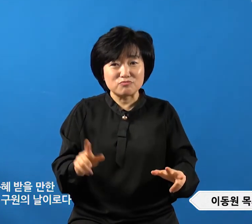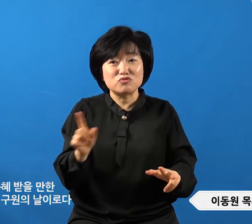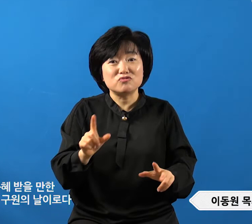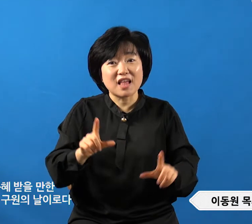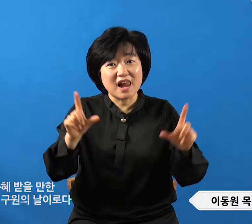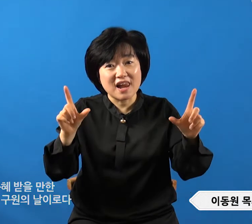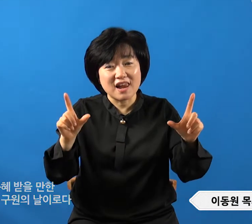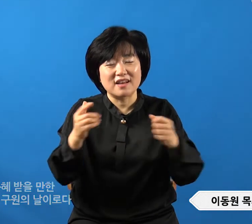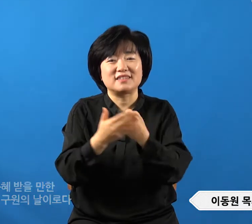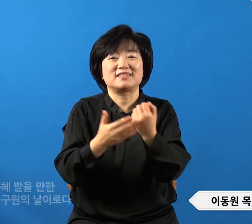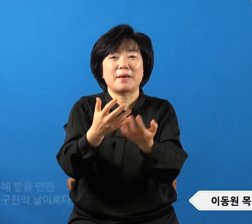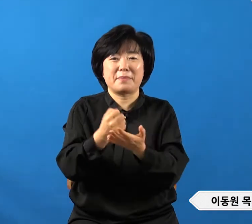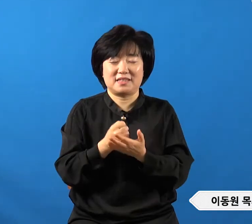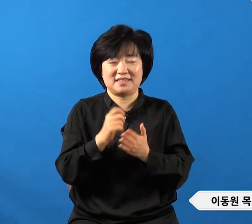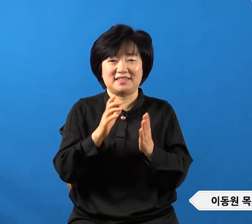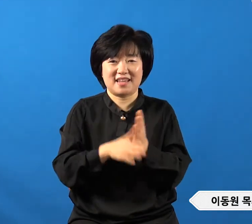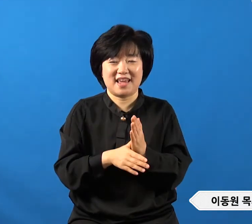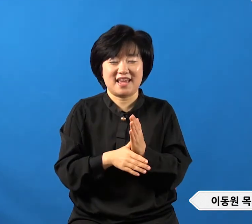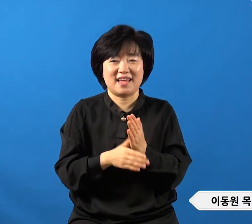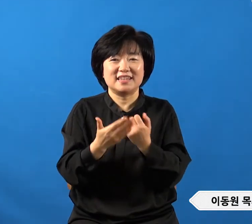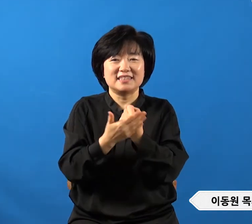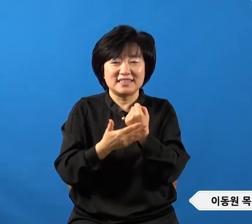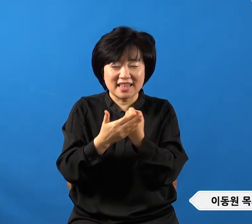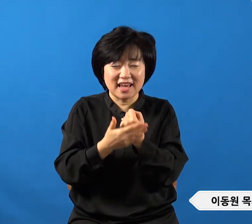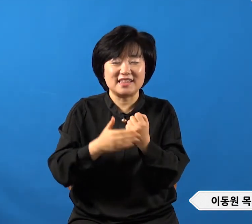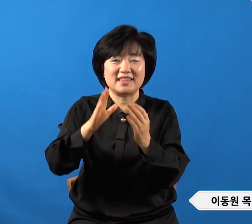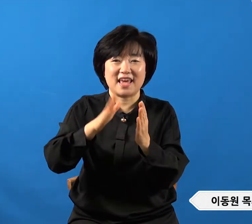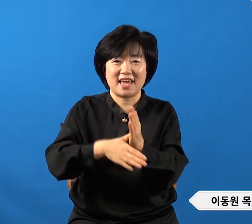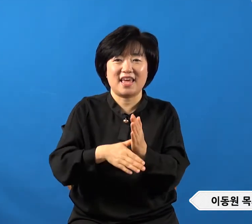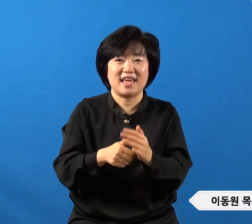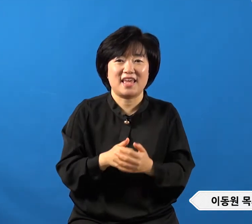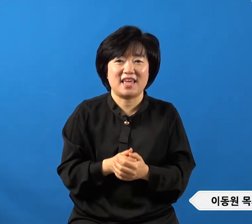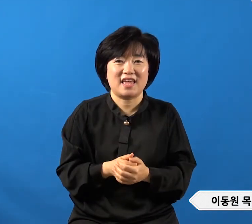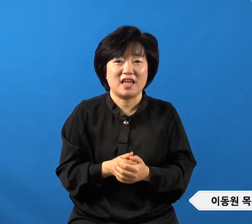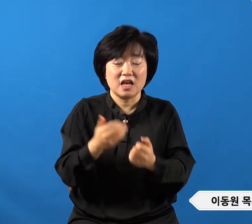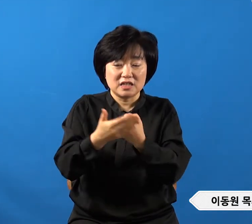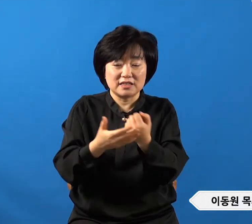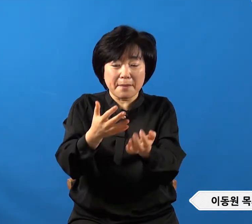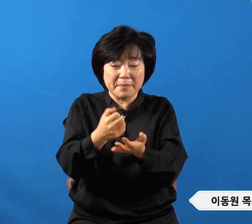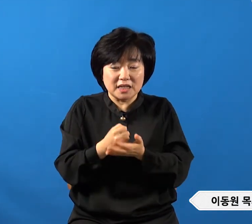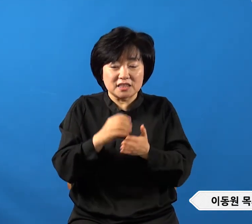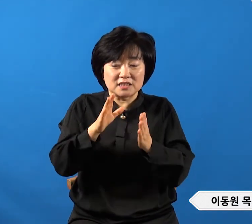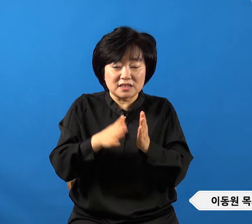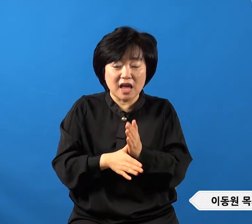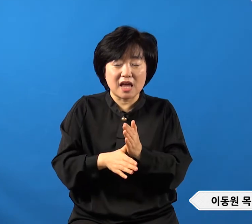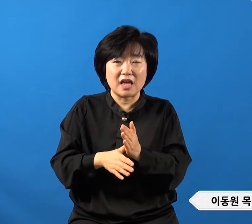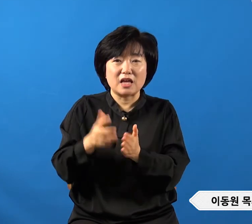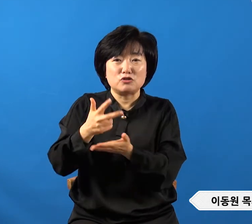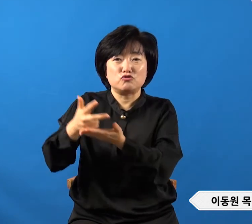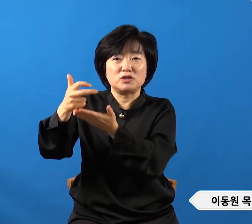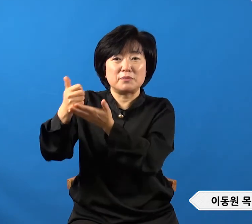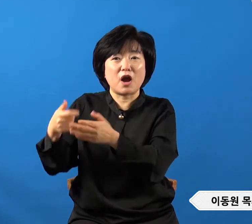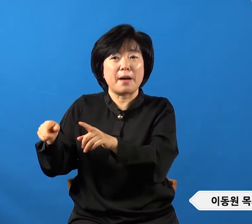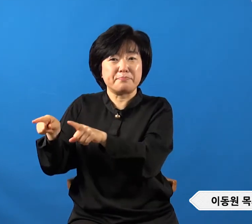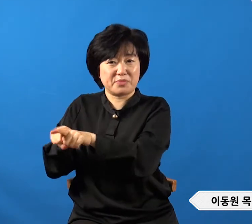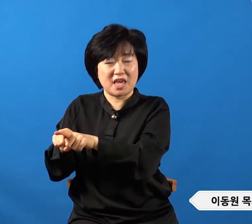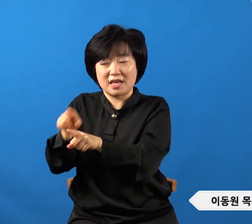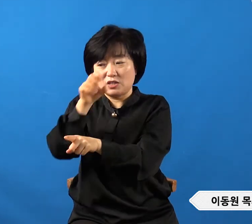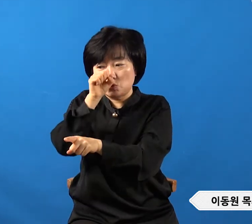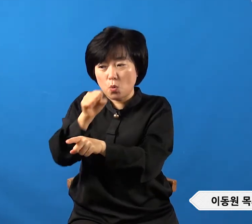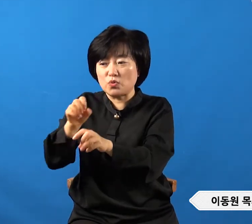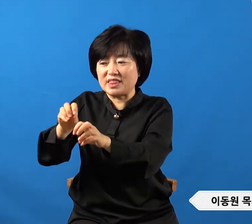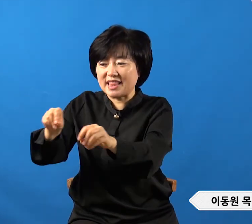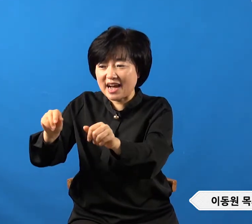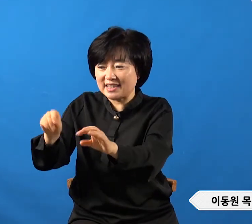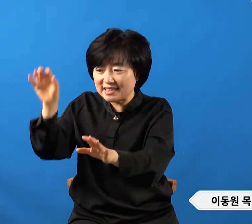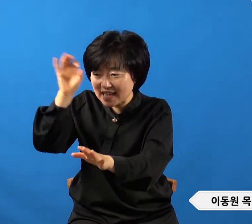때? 은혜 받을 만한 때. 지금은 은혜의 때예요. 그러니까 은혜의 때에 주님과 함께 좋은